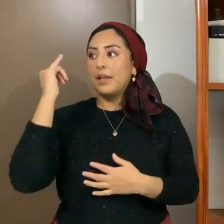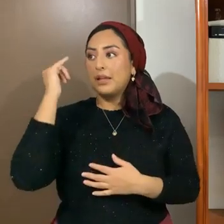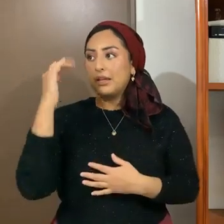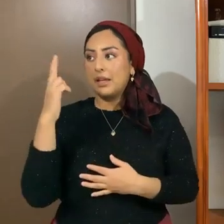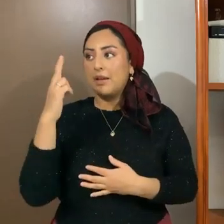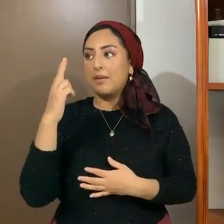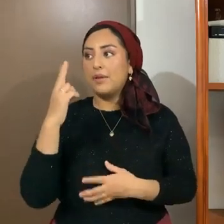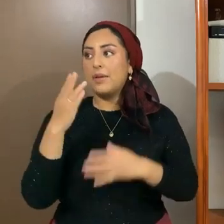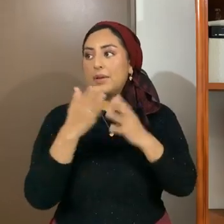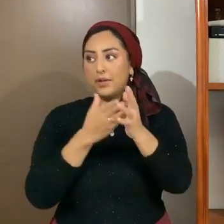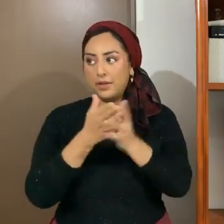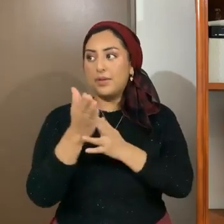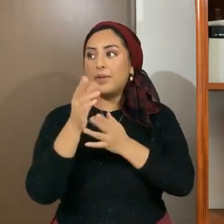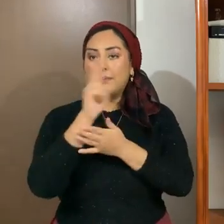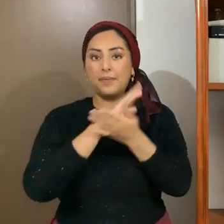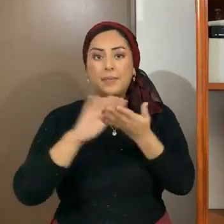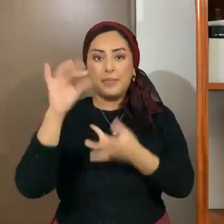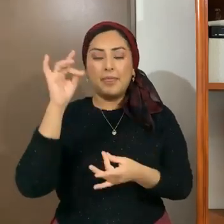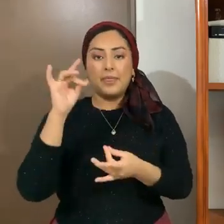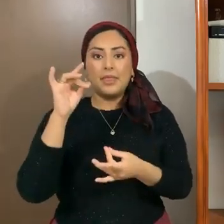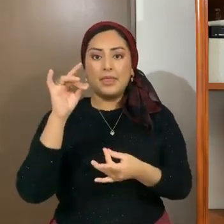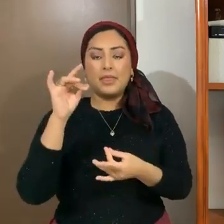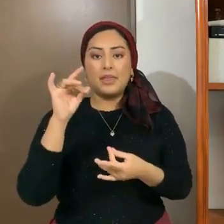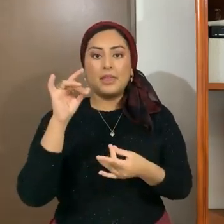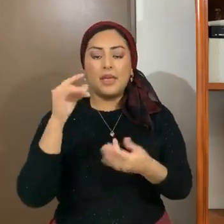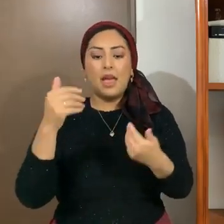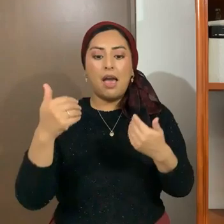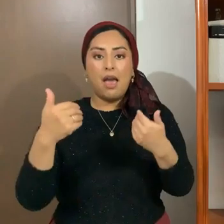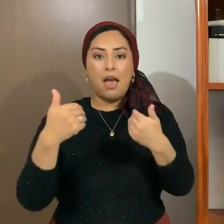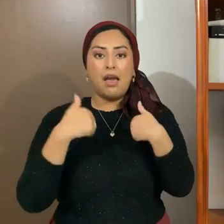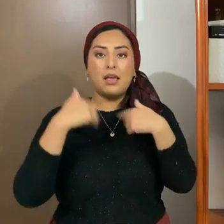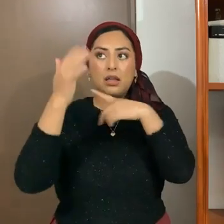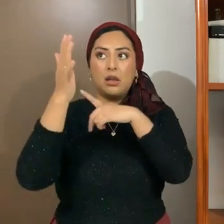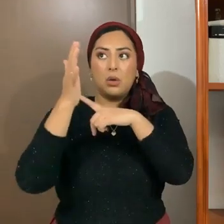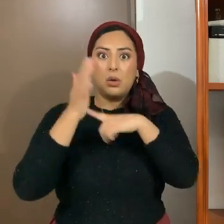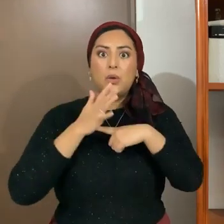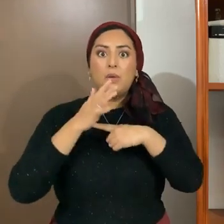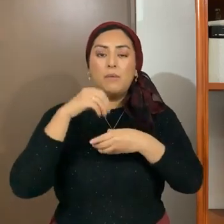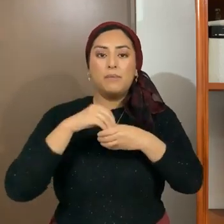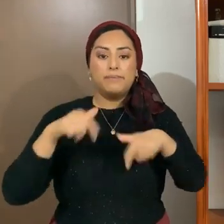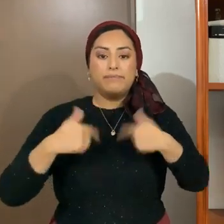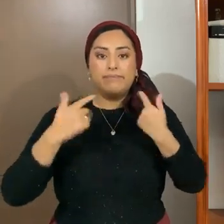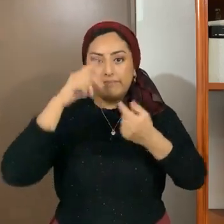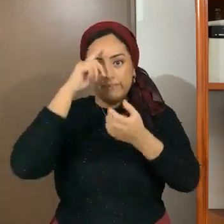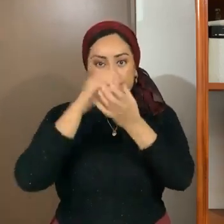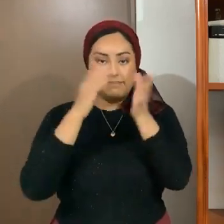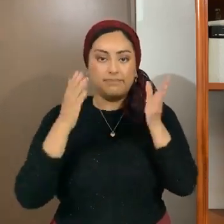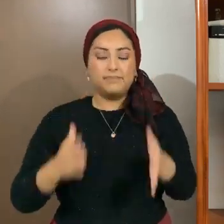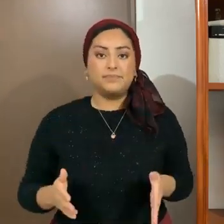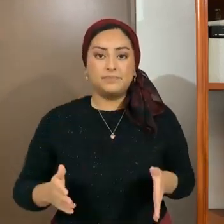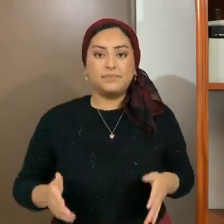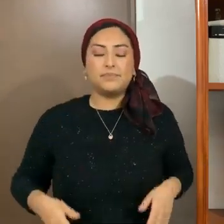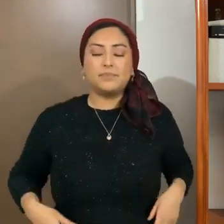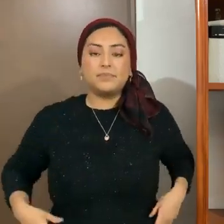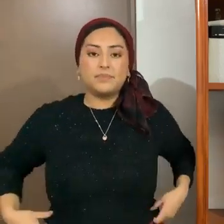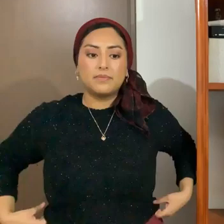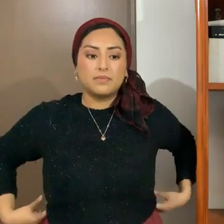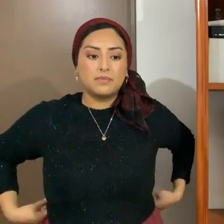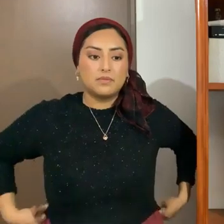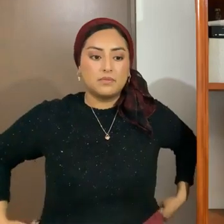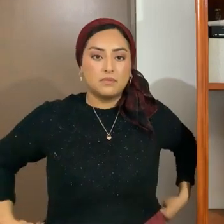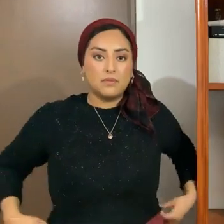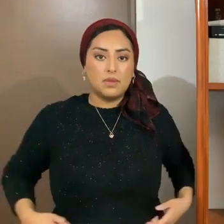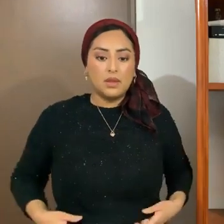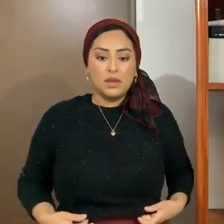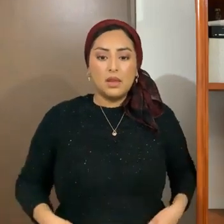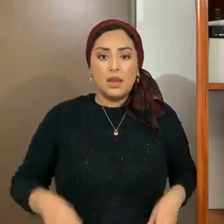través del Ruach HaKodesh, que es el mismo, ¿sí? Tiene una manifestación en la vida de un creyente. Una persona que conoce a